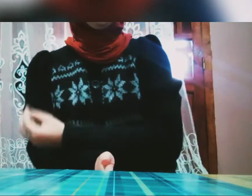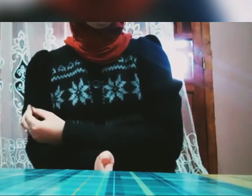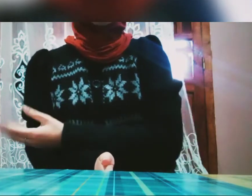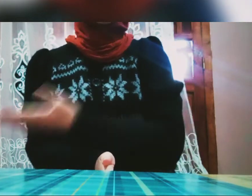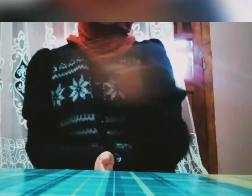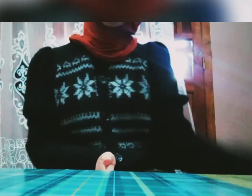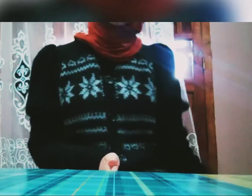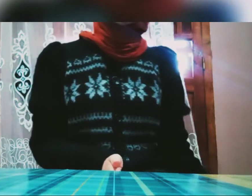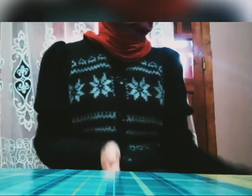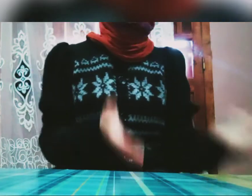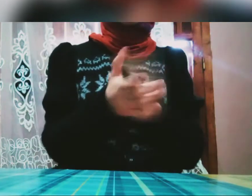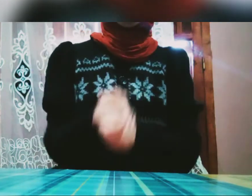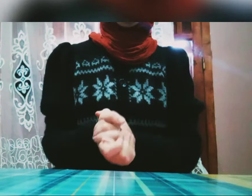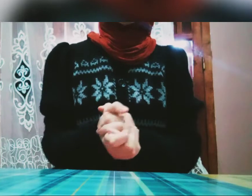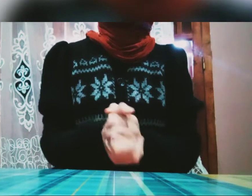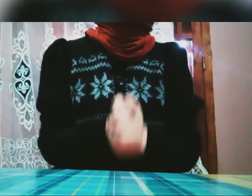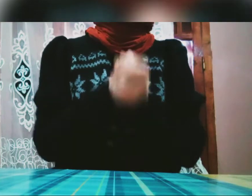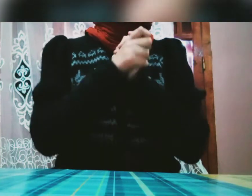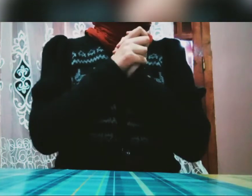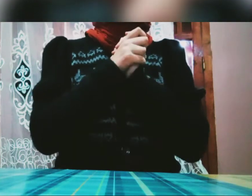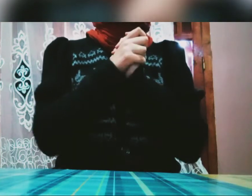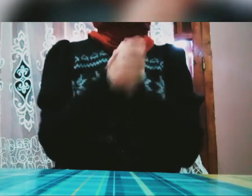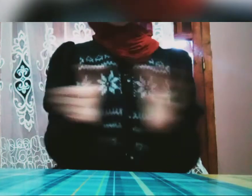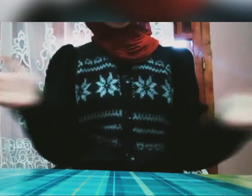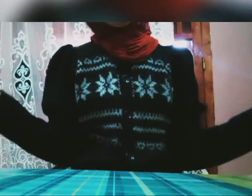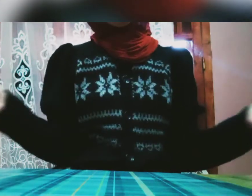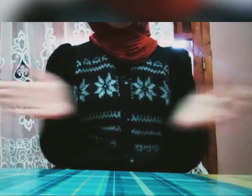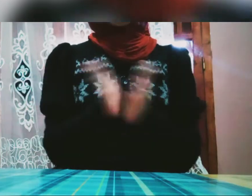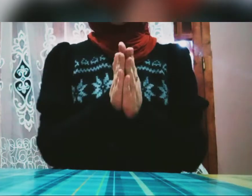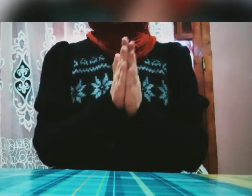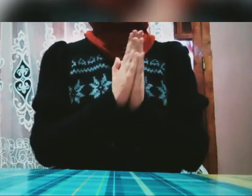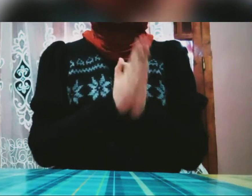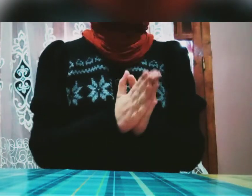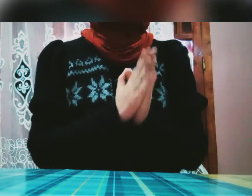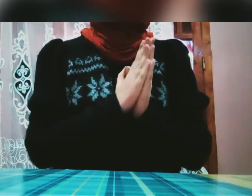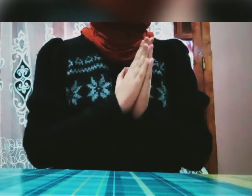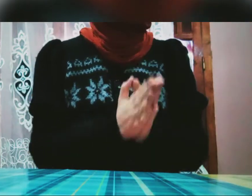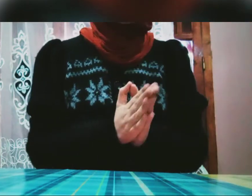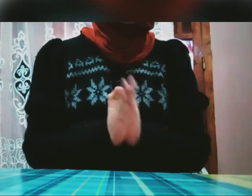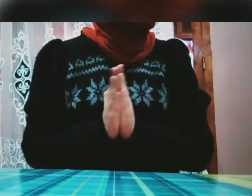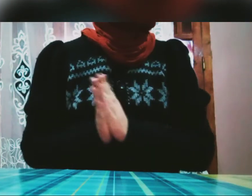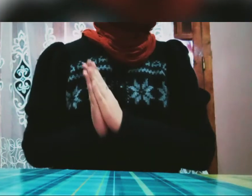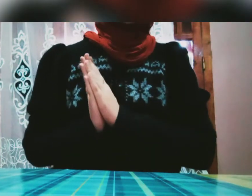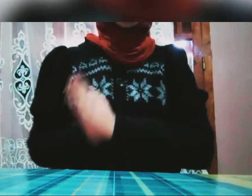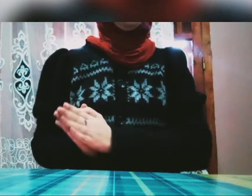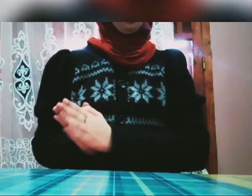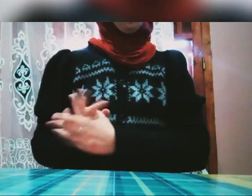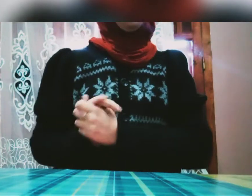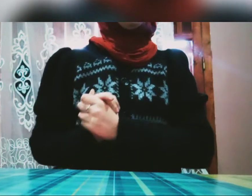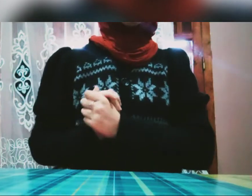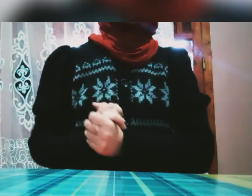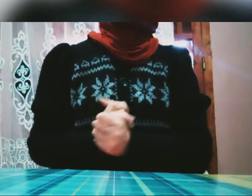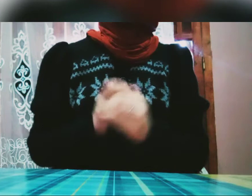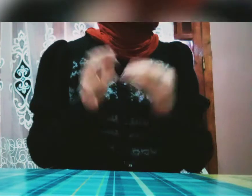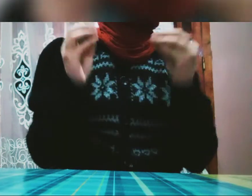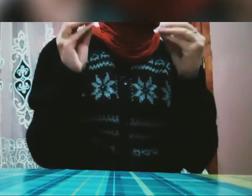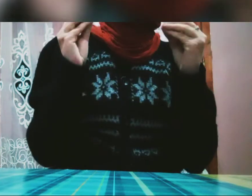يحقق أهدافه جميعا. عنوان الحلقة تاع اليوم اللي هو قوتك الثلاثية. كل